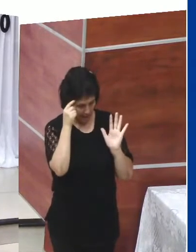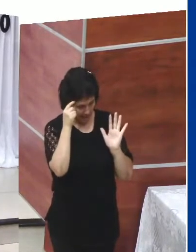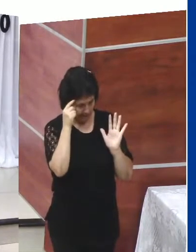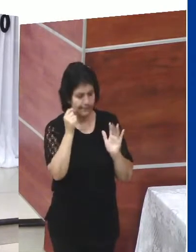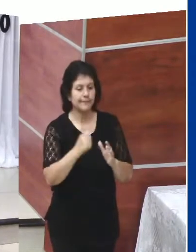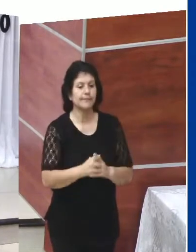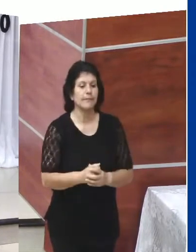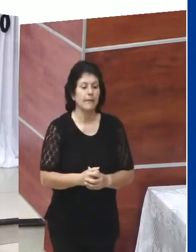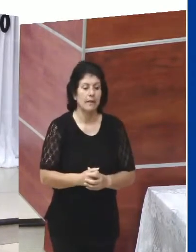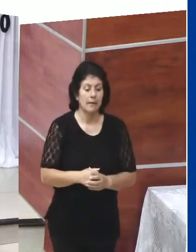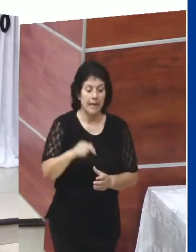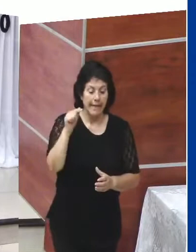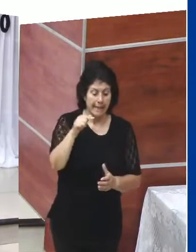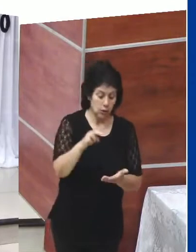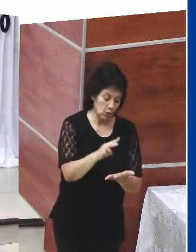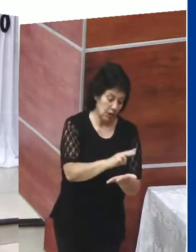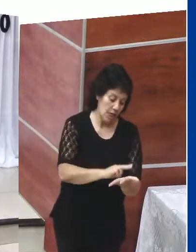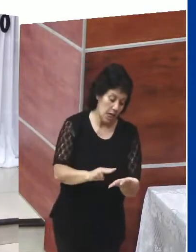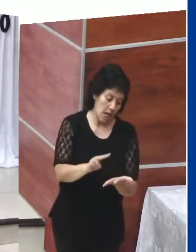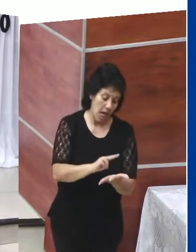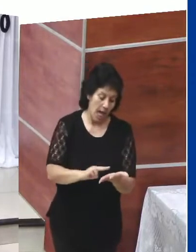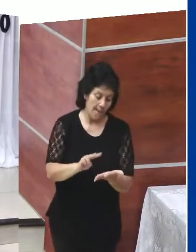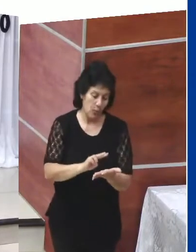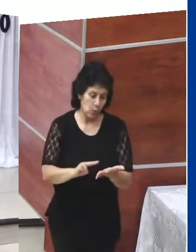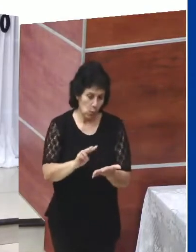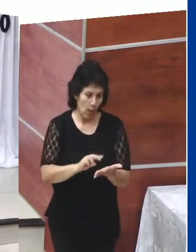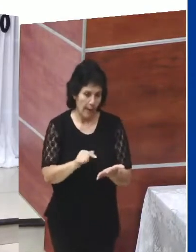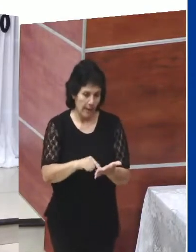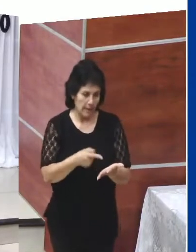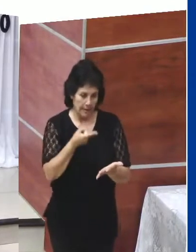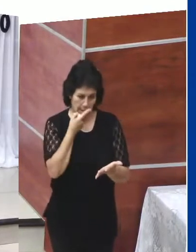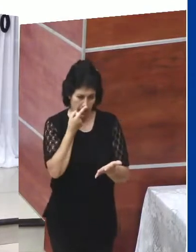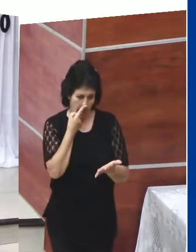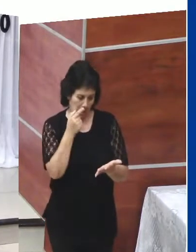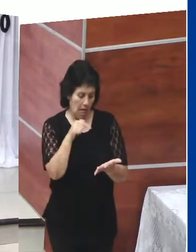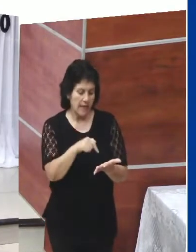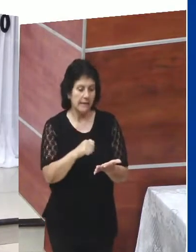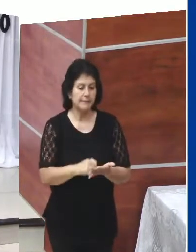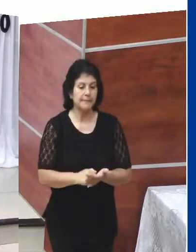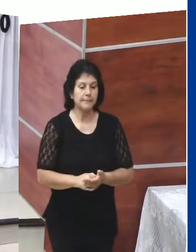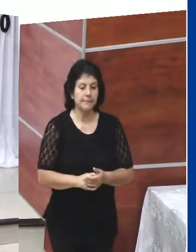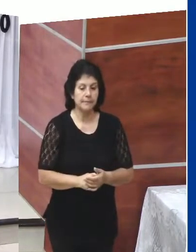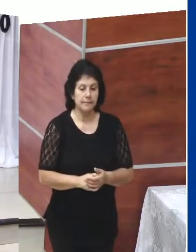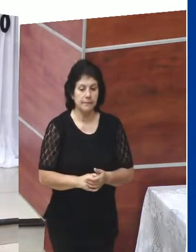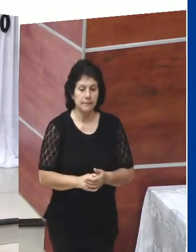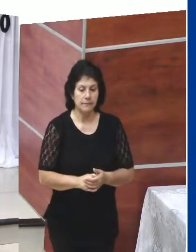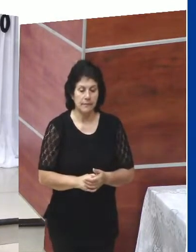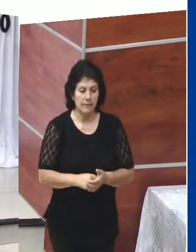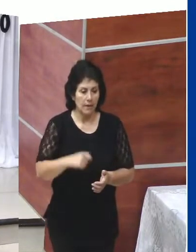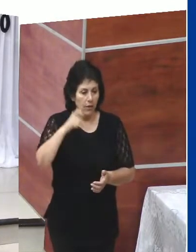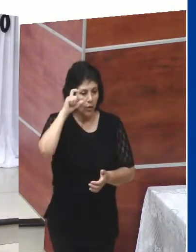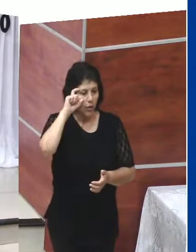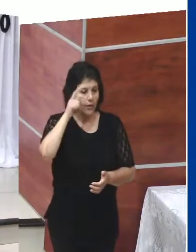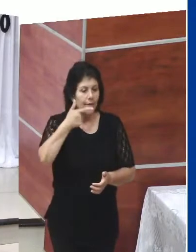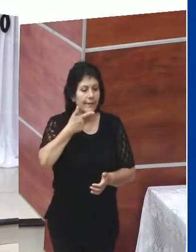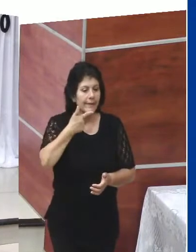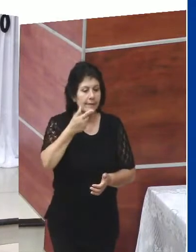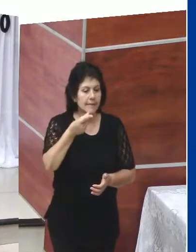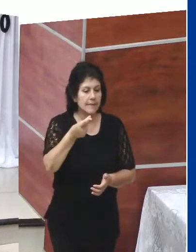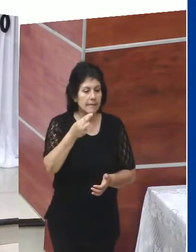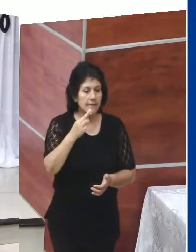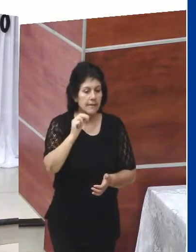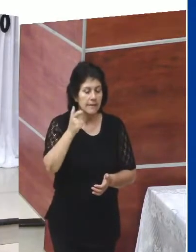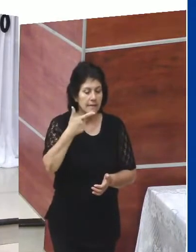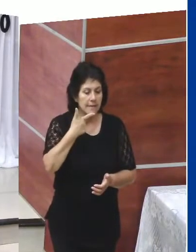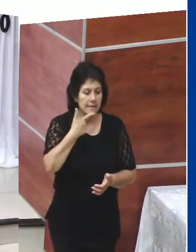nos deja una secuencia interesante en esta expresión. Esdras capítulo 7,